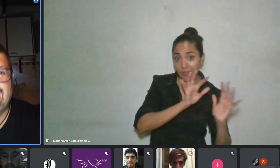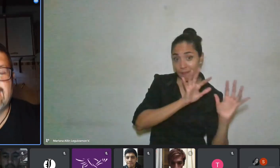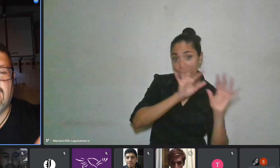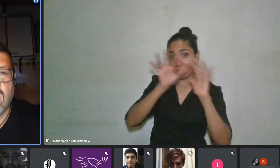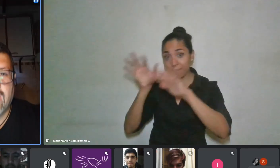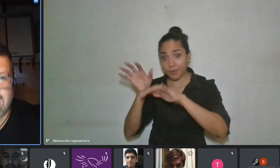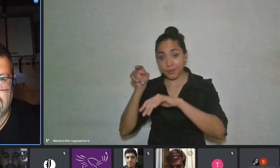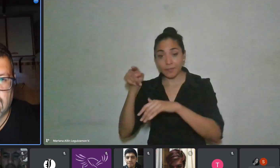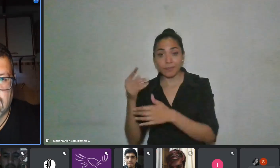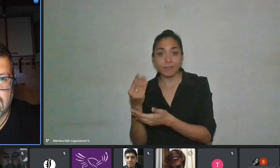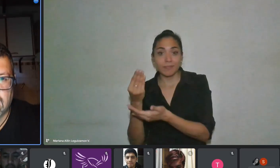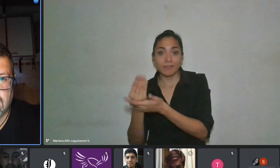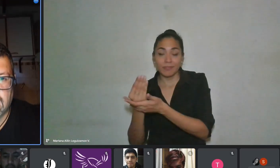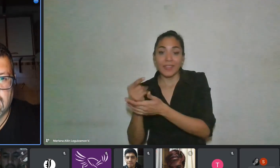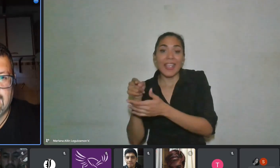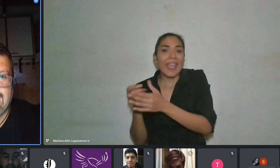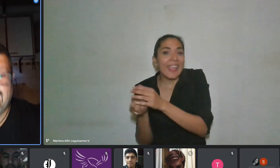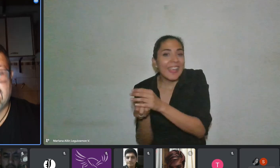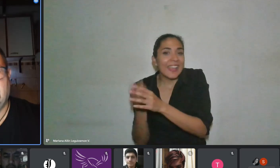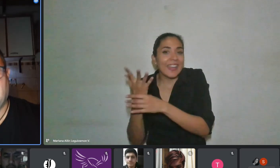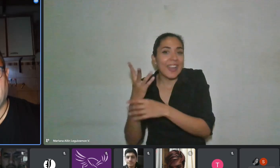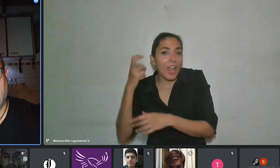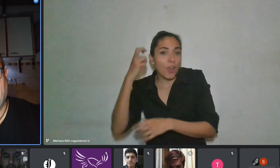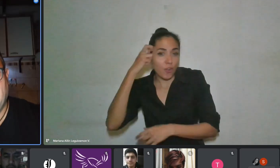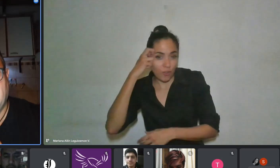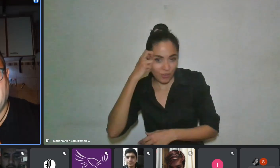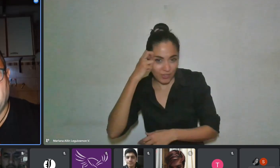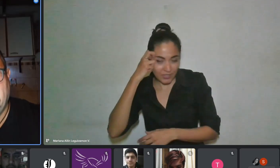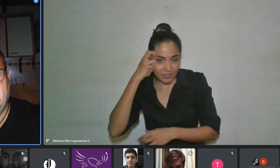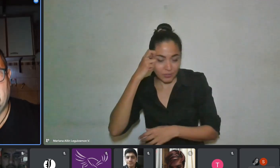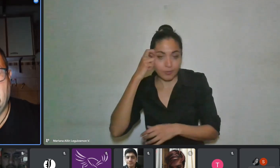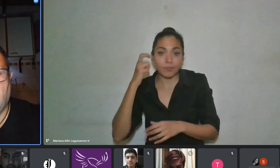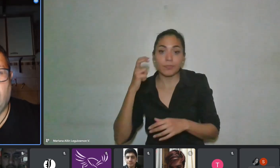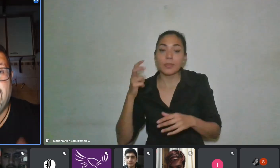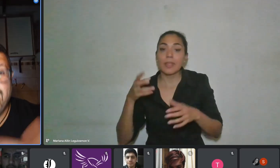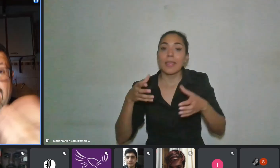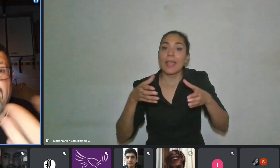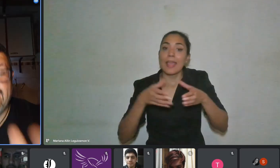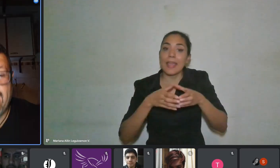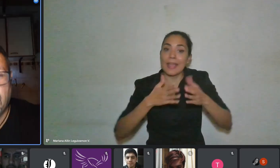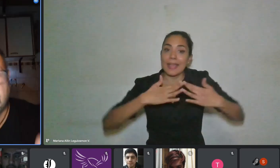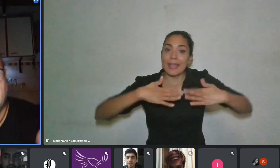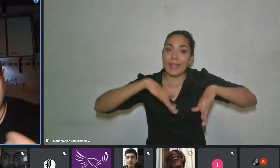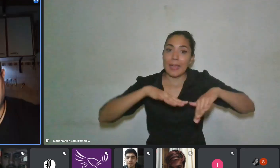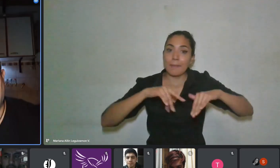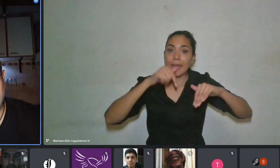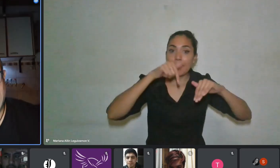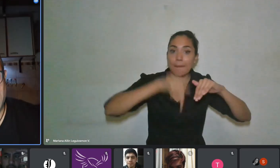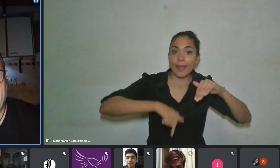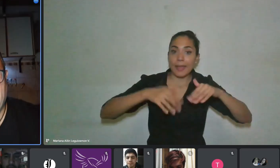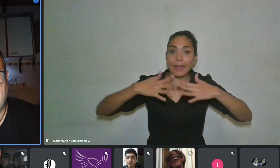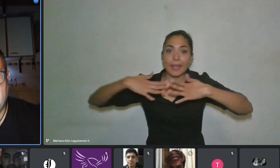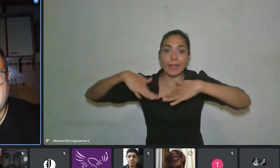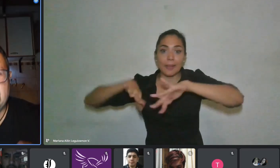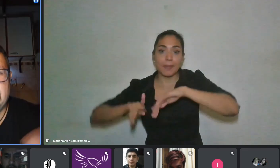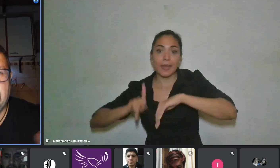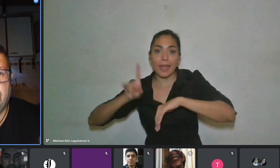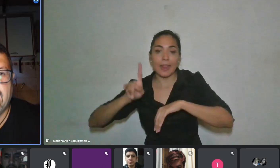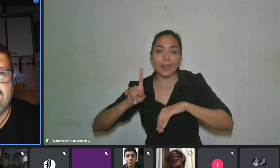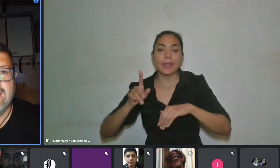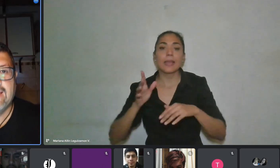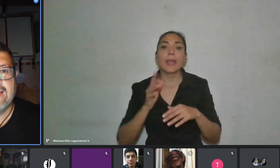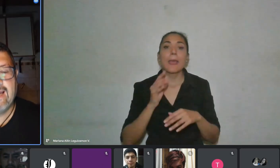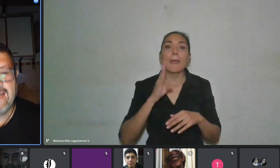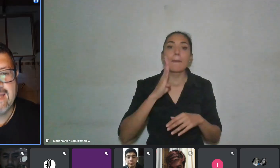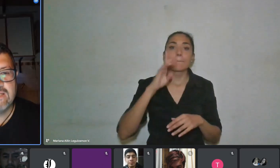Y nace el Congreso. Nace la Cámara Baja y la Cámara Alta, en la cual es bicameral, nuestro sistema es bicameral, que